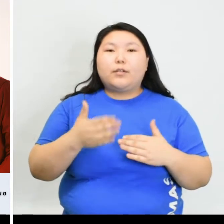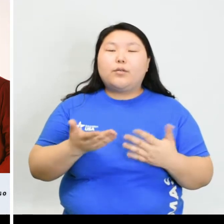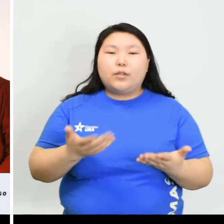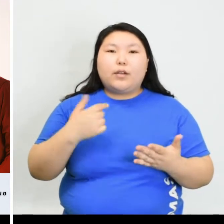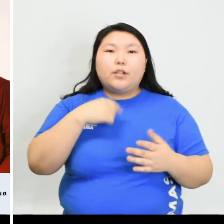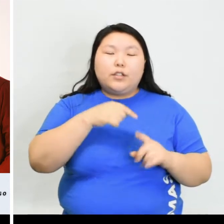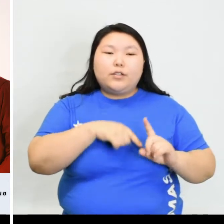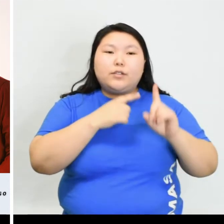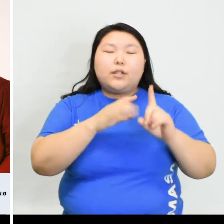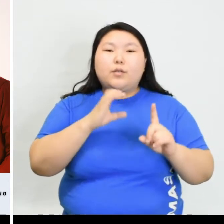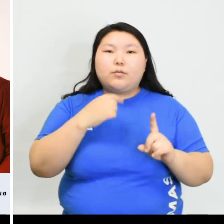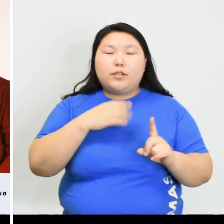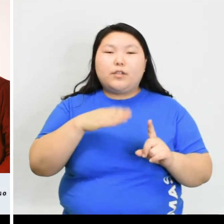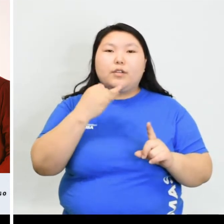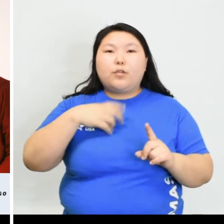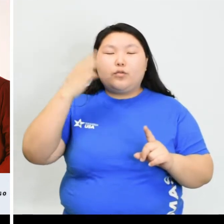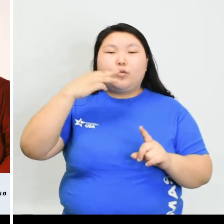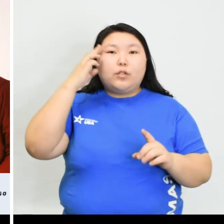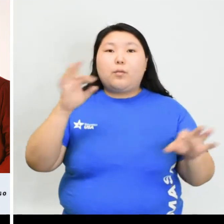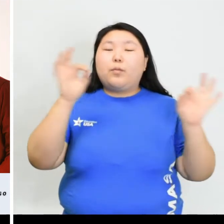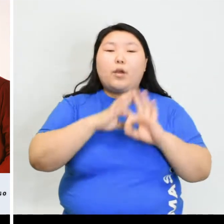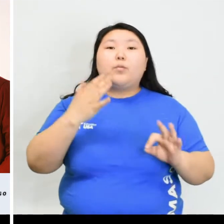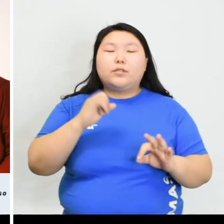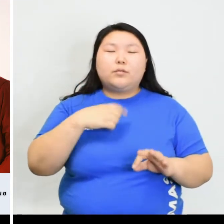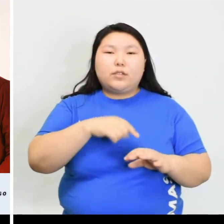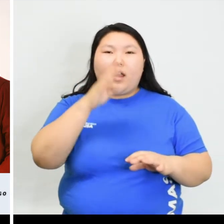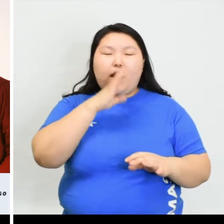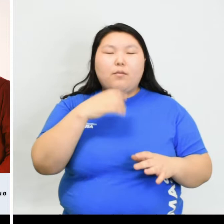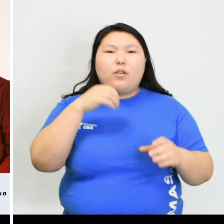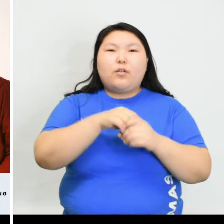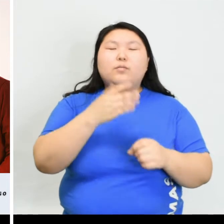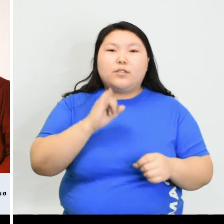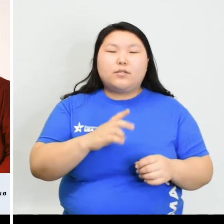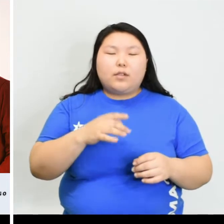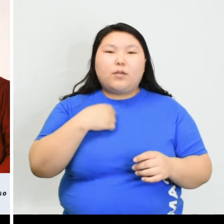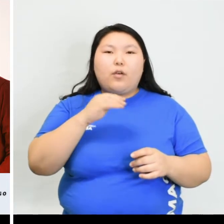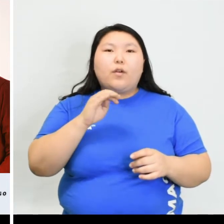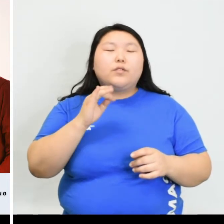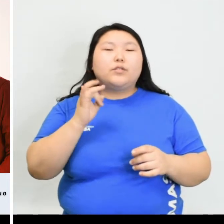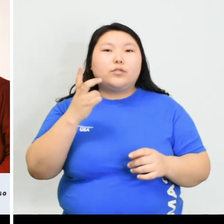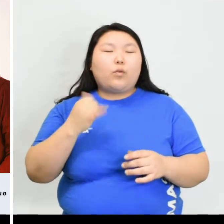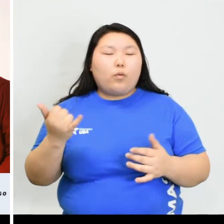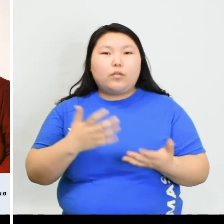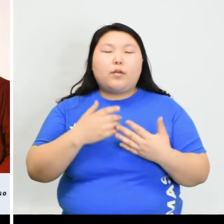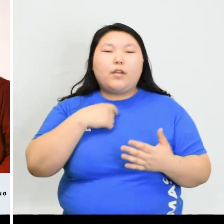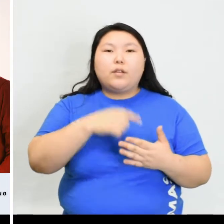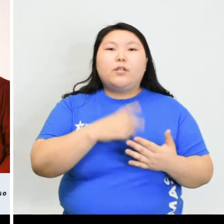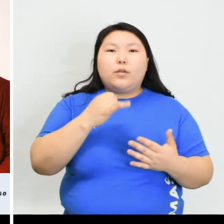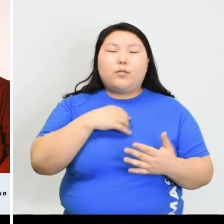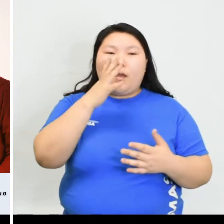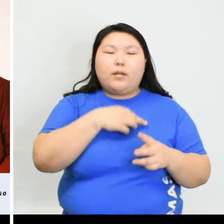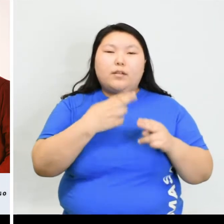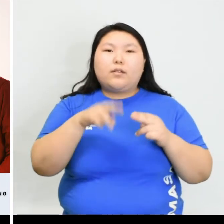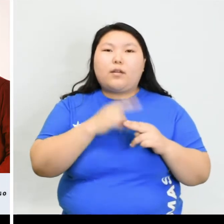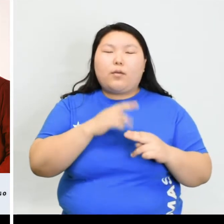Тэнгүүтээ тэрэн дээр би бас тийм нэг туршлага байгаагүй байсан болохоор тэрэн дээр амар шантарсан. Тэгэл профессор руу уулж оролцсон. Энийг бүр үнэхээр